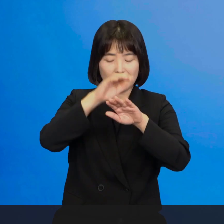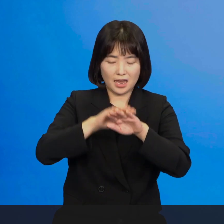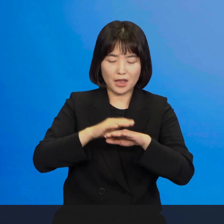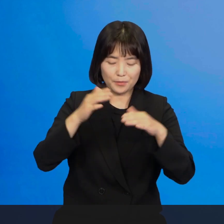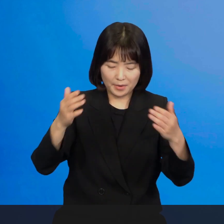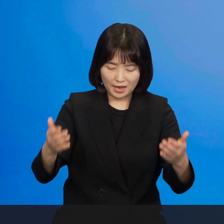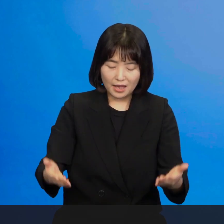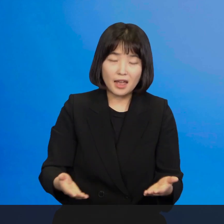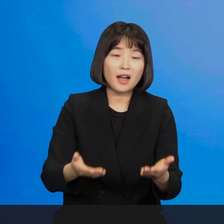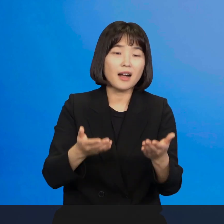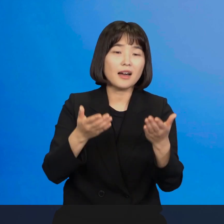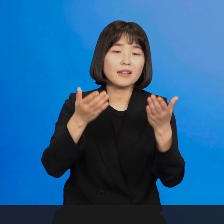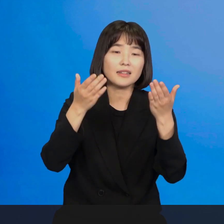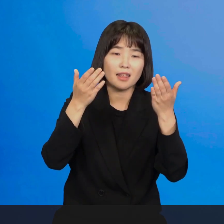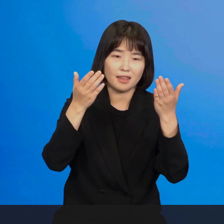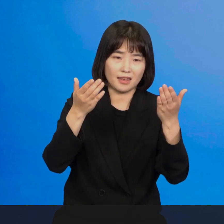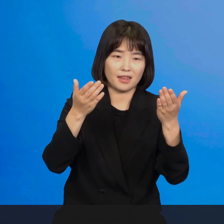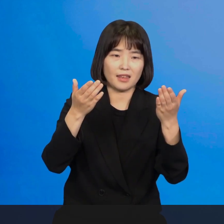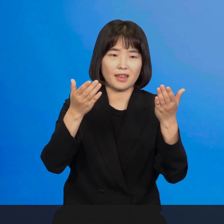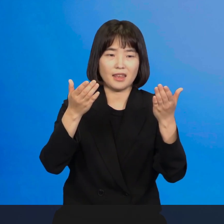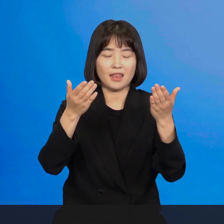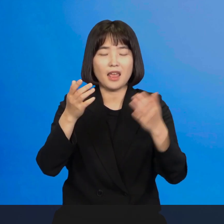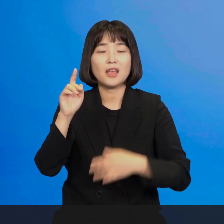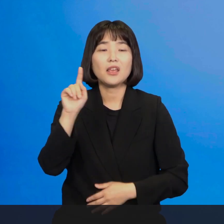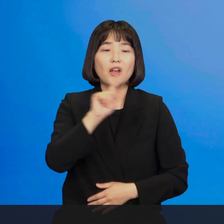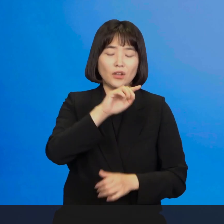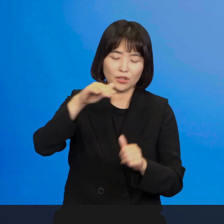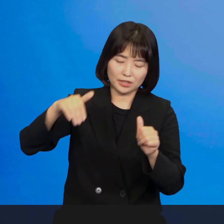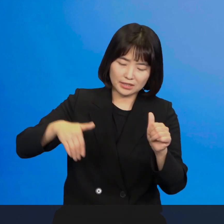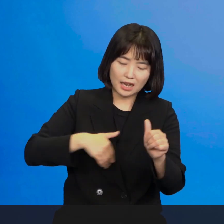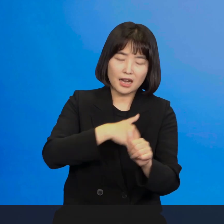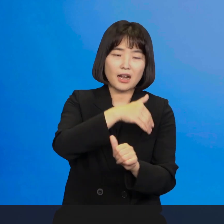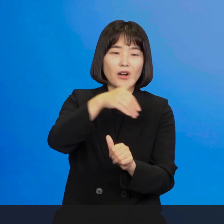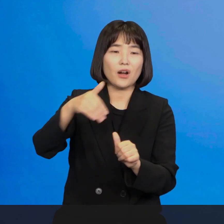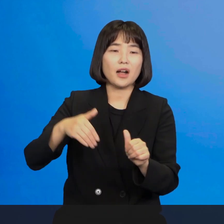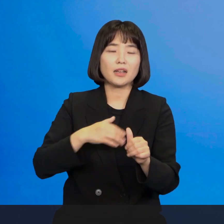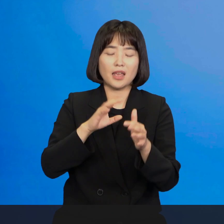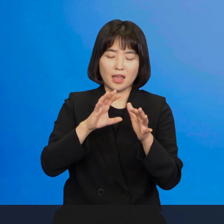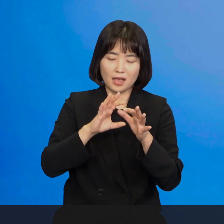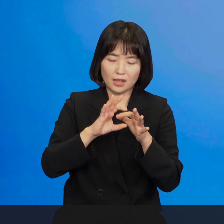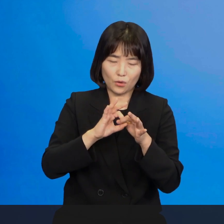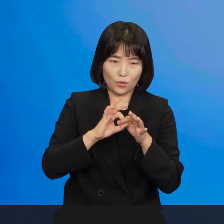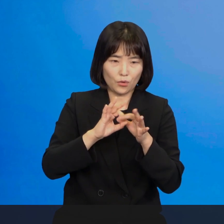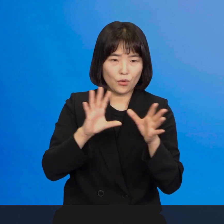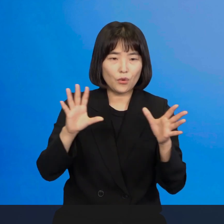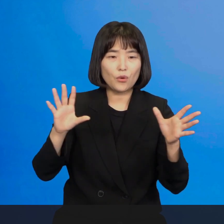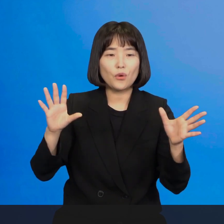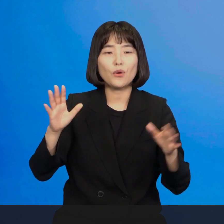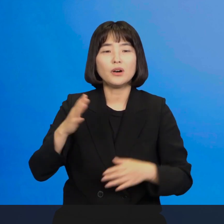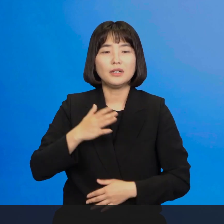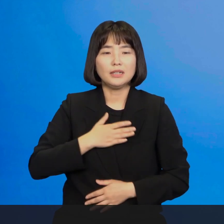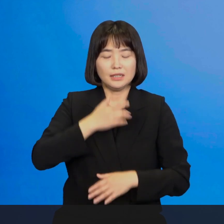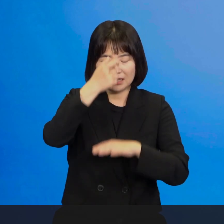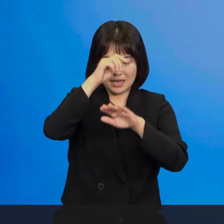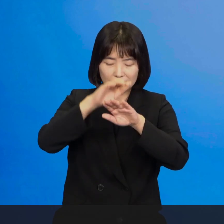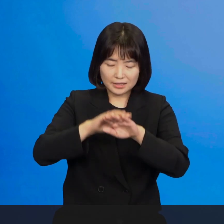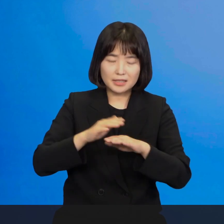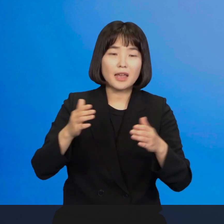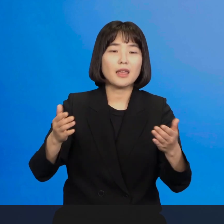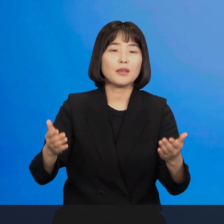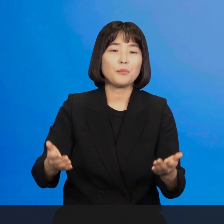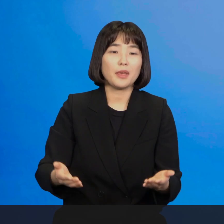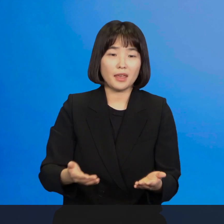나는 예배하네. 어떤 상황에도